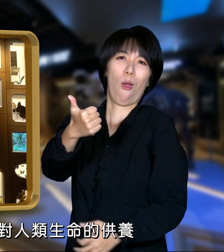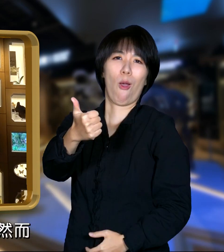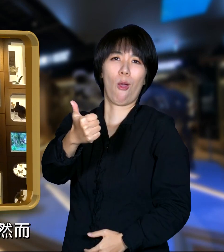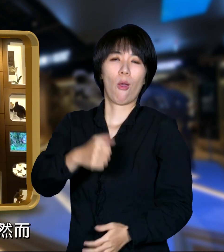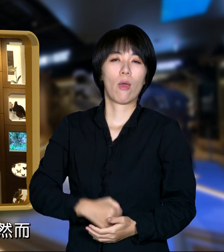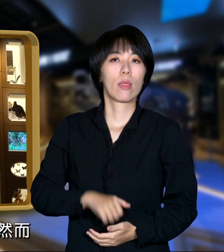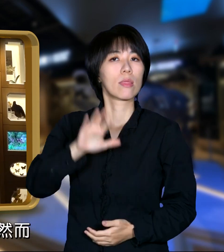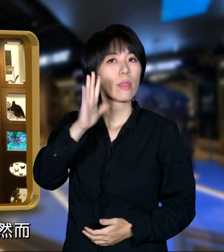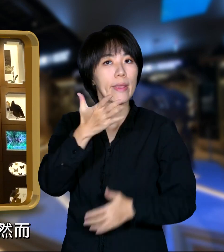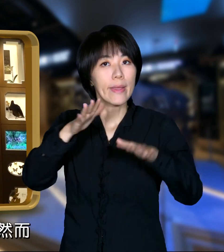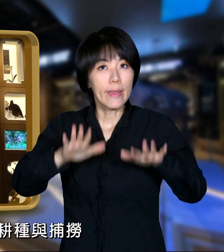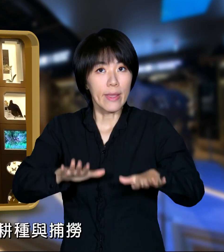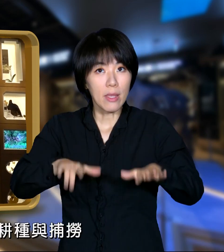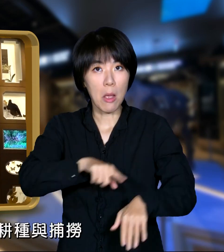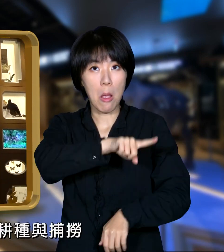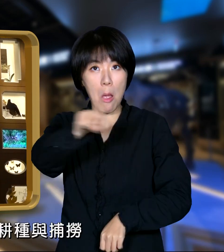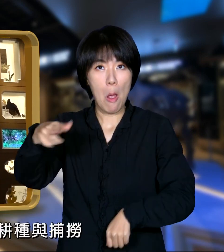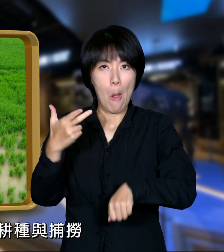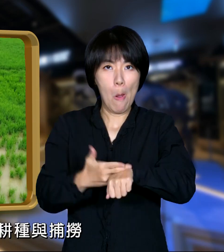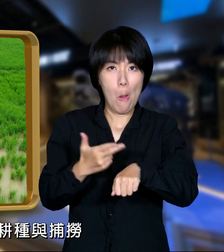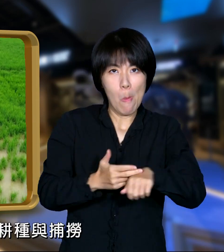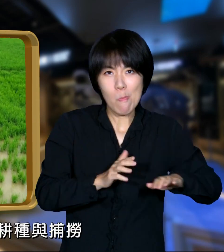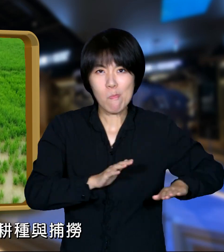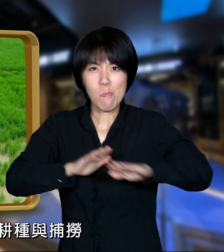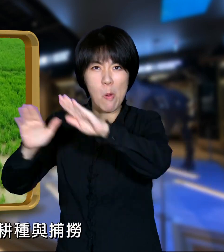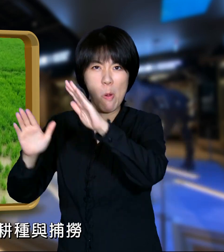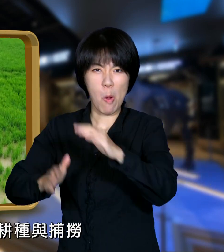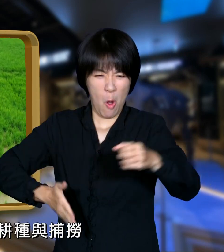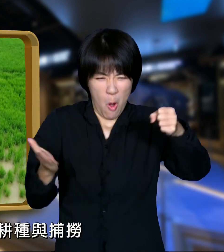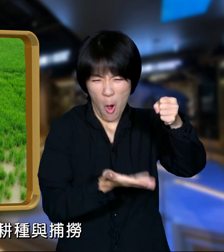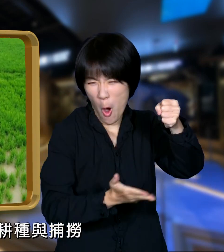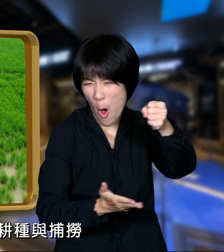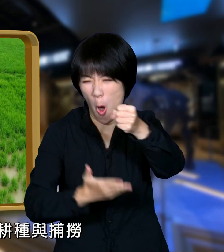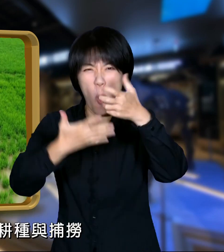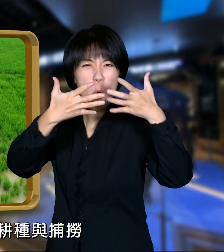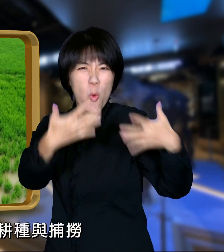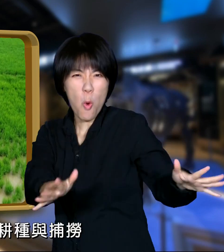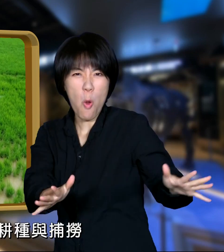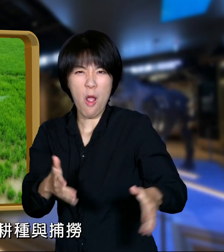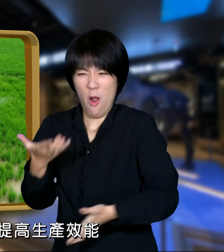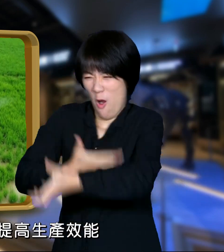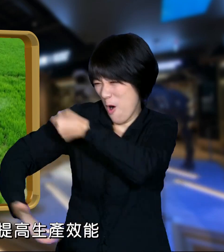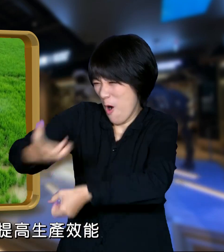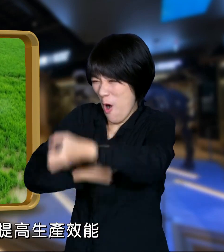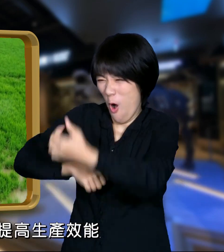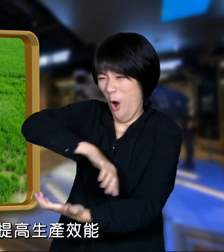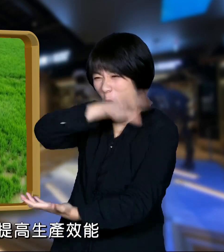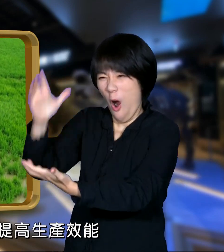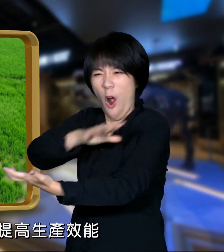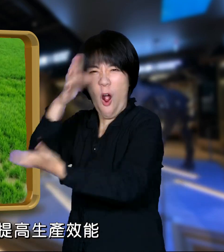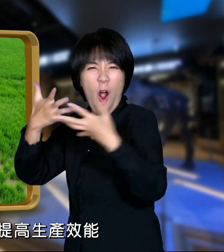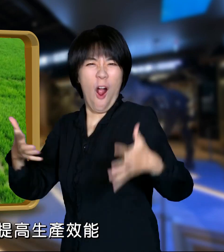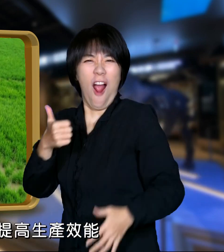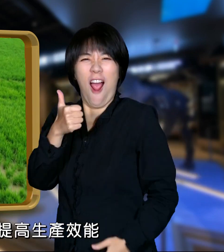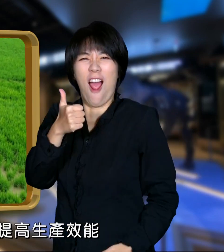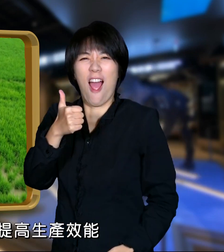然而，现代的耕种与捕捞，虽然大幅提高生产效